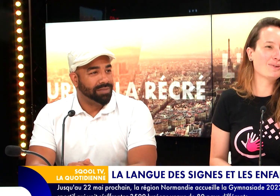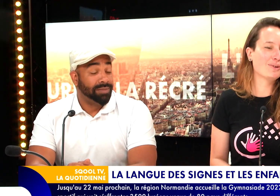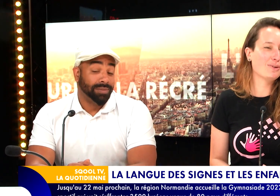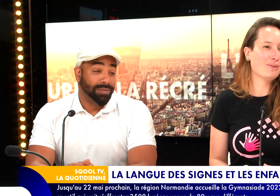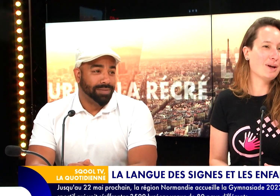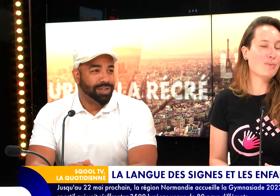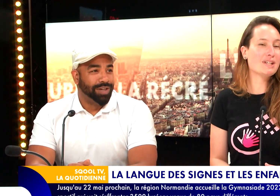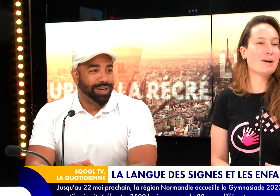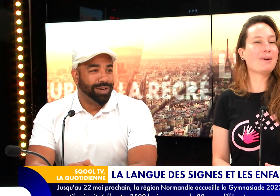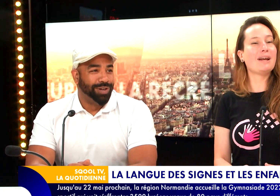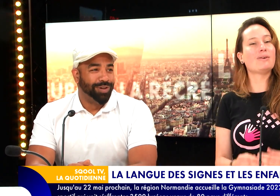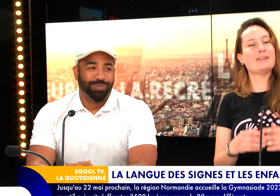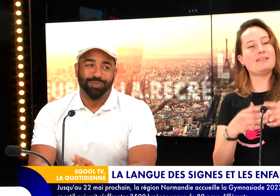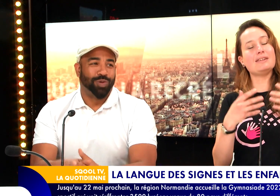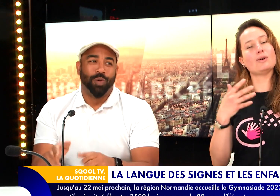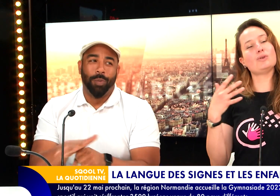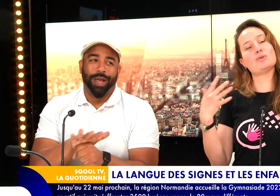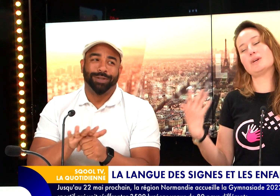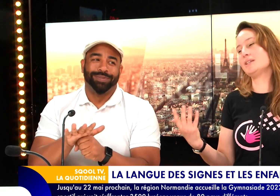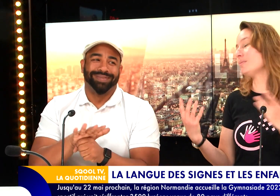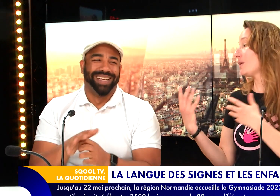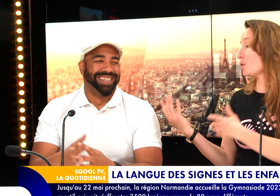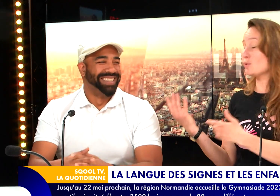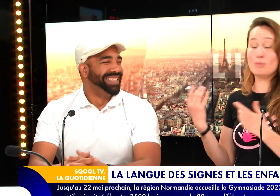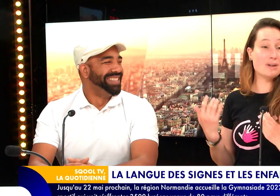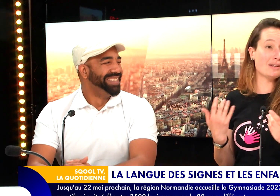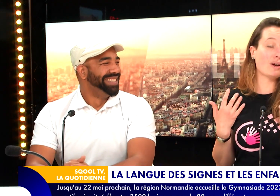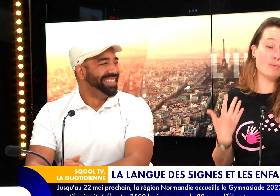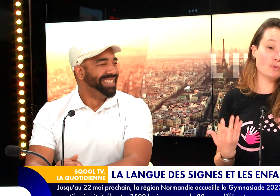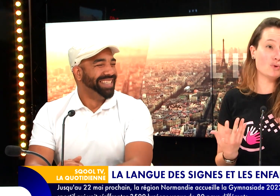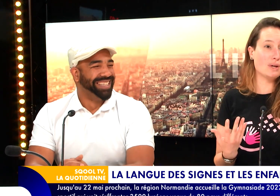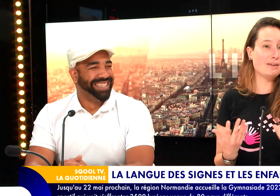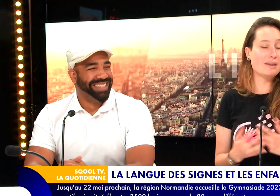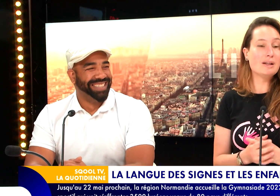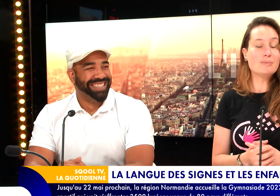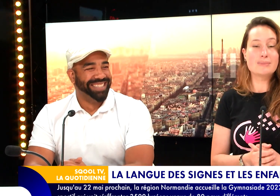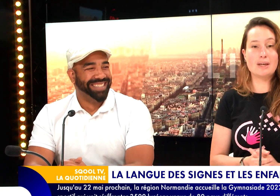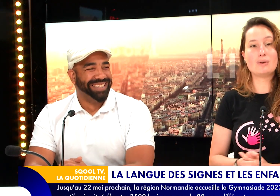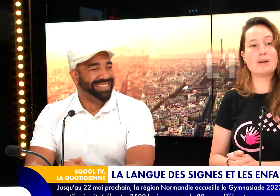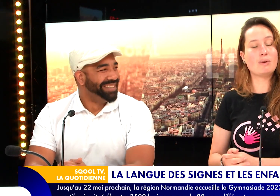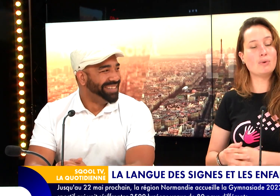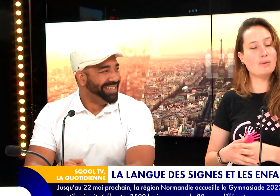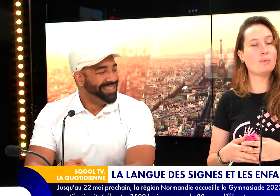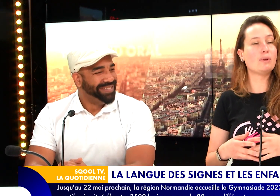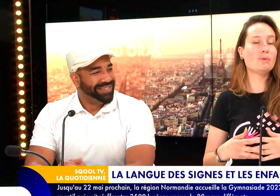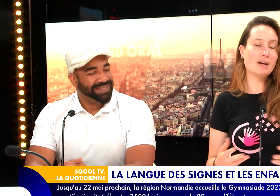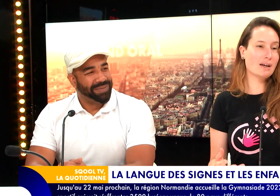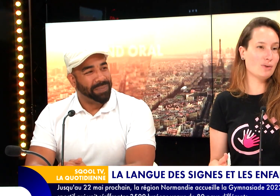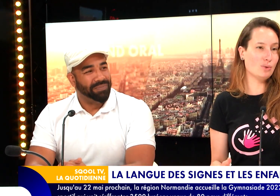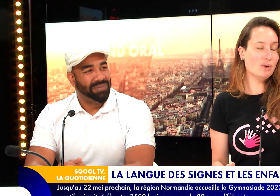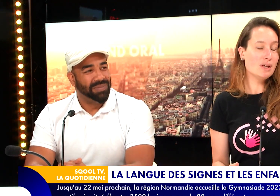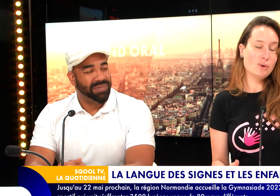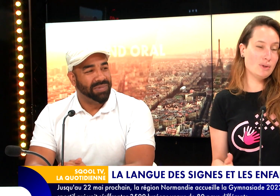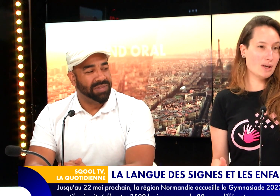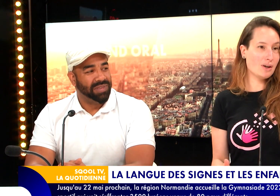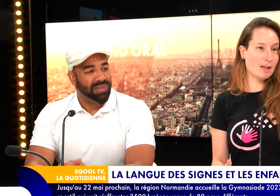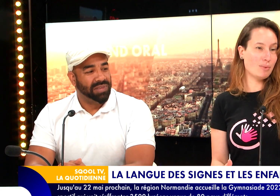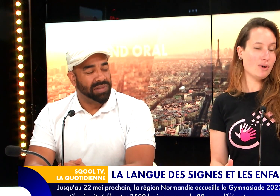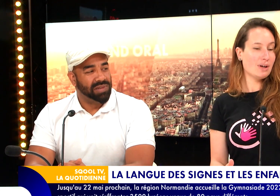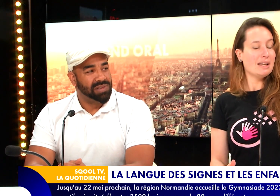Donc voilà, moi j'ai appris la langue des signes et ensuite je lui ai dit rejoins-moi, c'est vraiment trop chouette. Et on a vraiment développé tout un réseau. Une école d'abord,